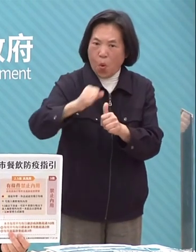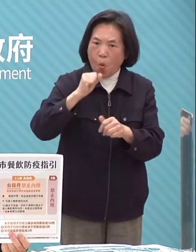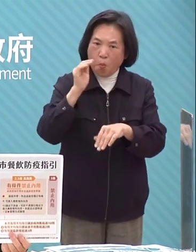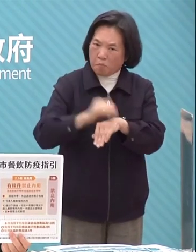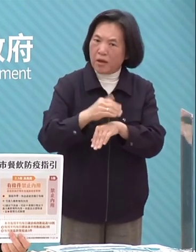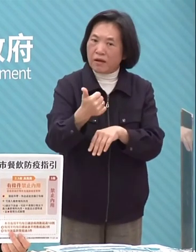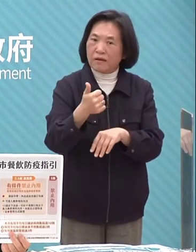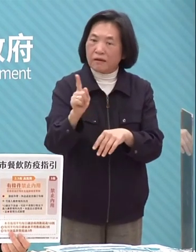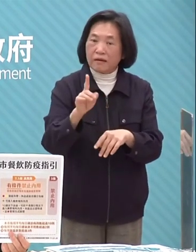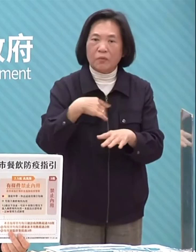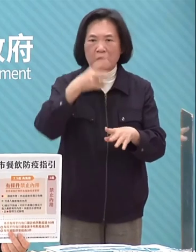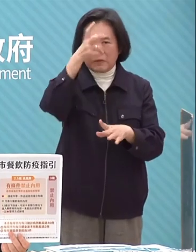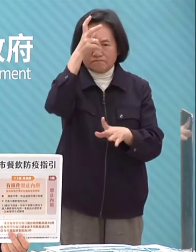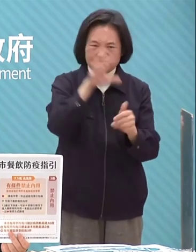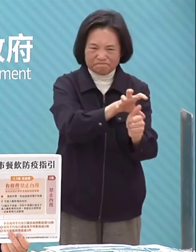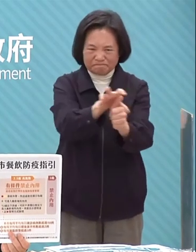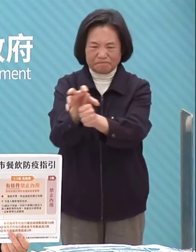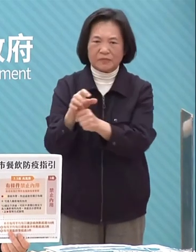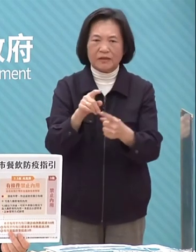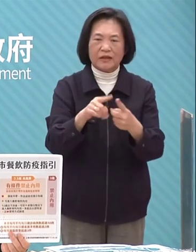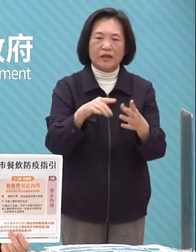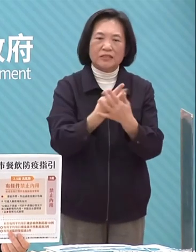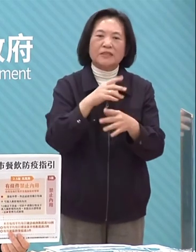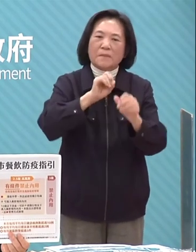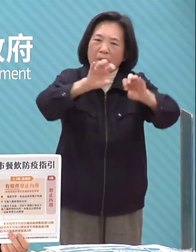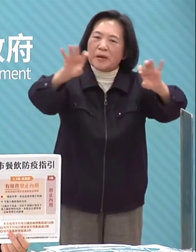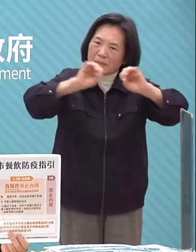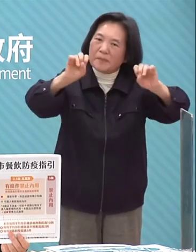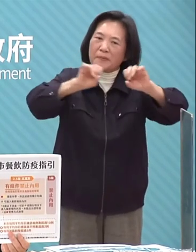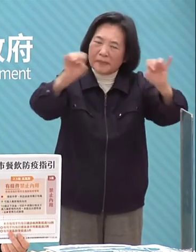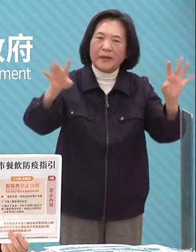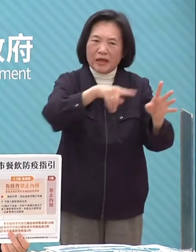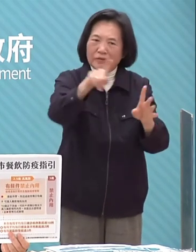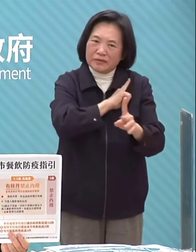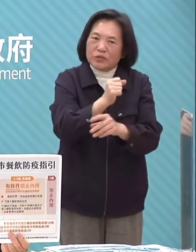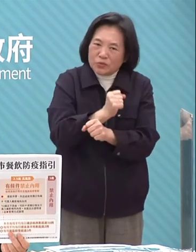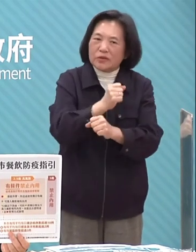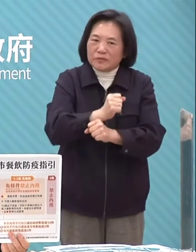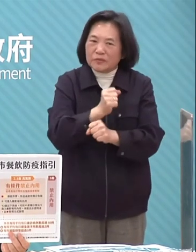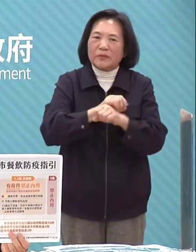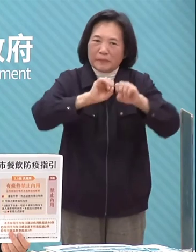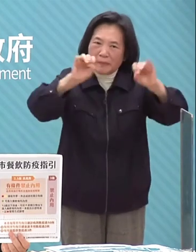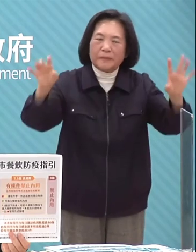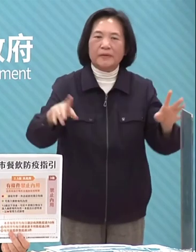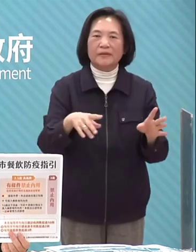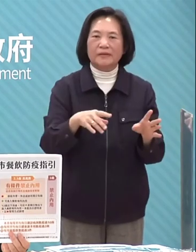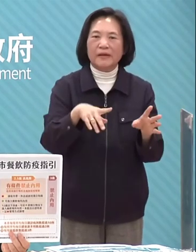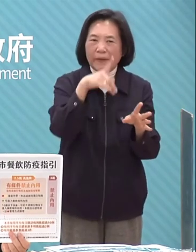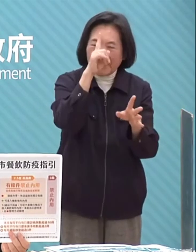什么？我们没有出动警察军队，只用该烂，就是说我们要叫指